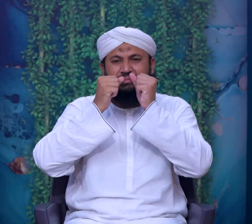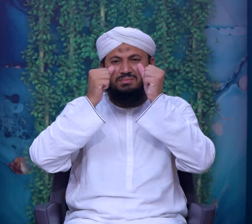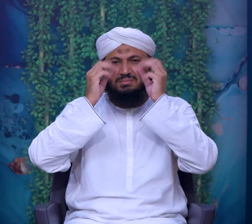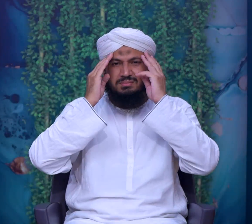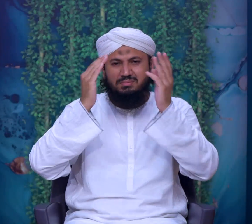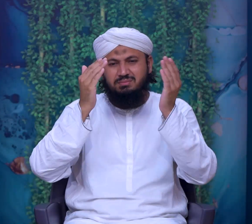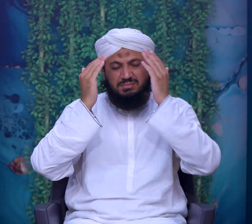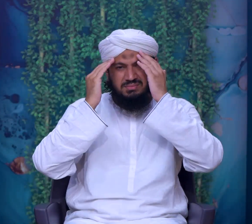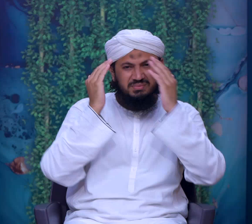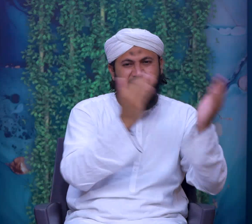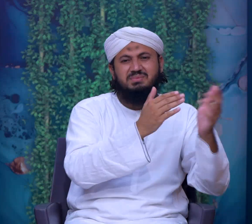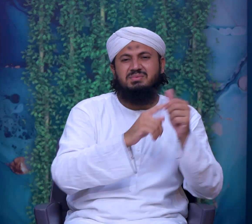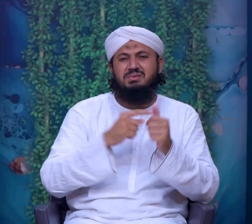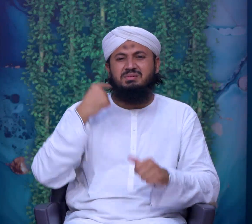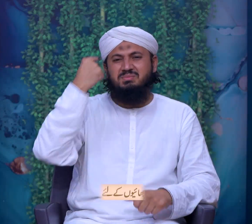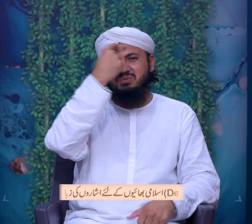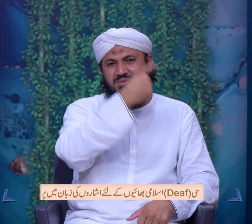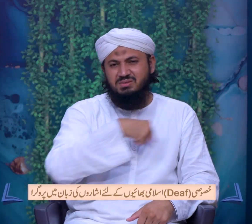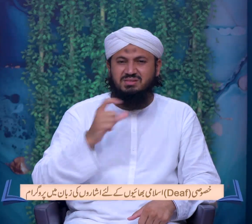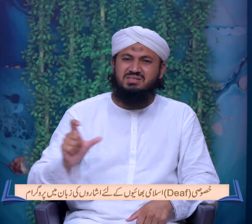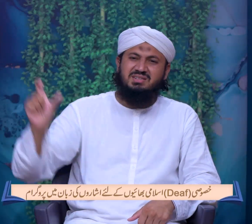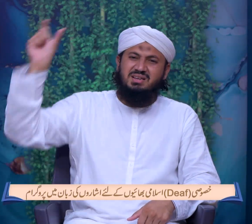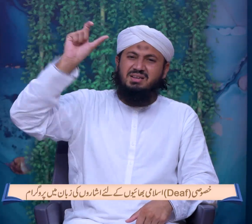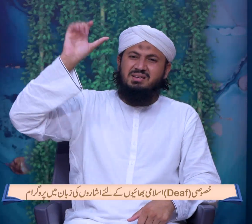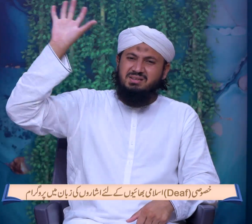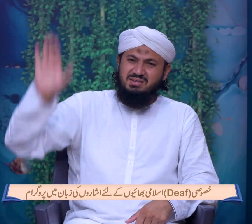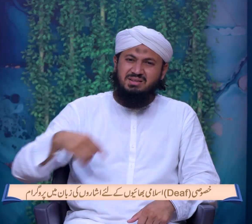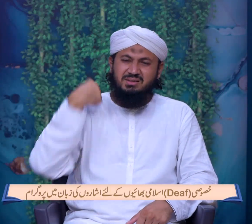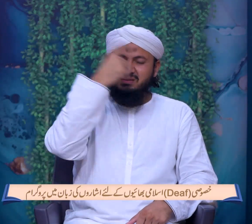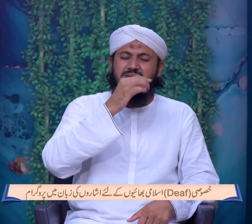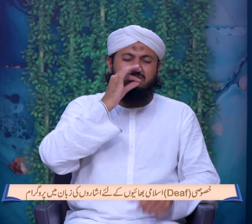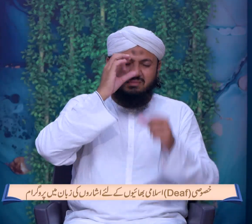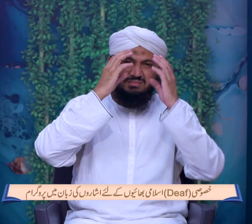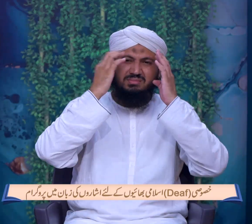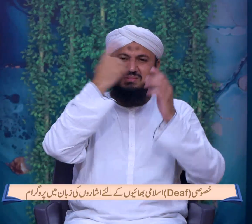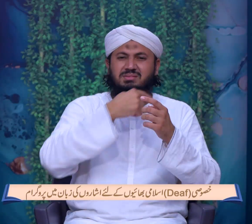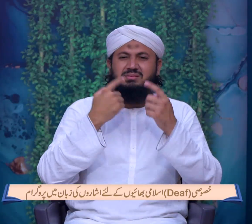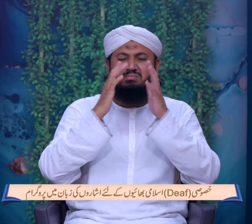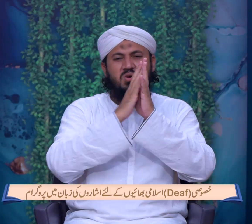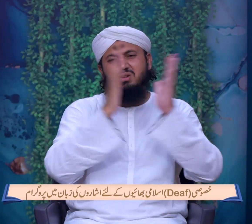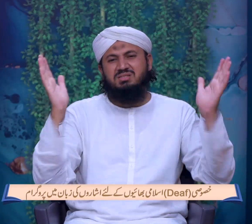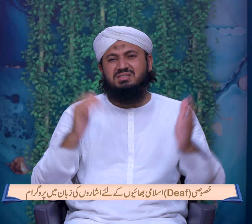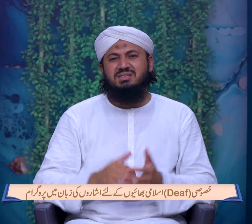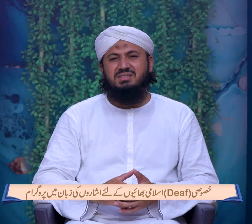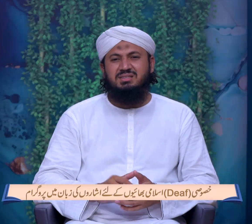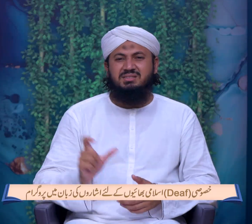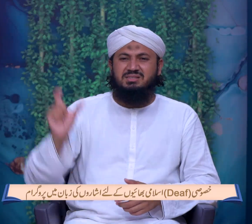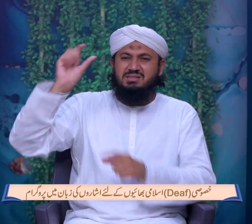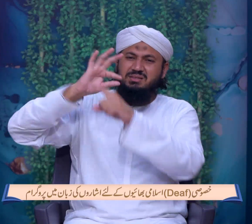علیہ وآلہ وصحبہ وسلم کا چہرہ چاند سے بھی زیادہ حسین ہے۔ نمبر 3، چاند صرف رات میں چمکتا ہے، چہرہ